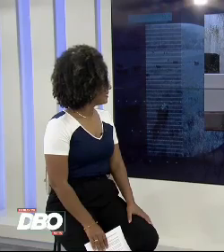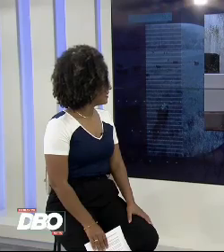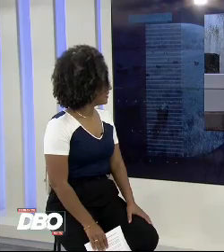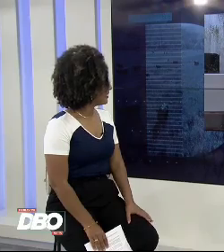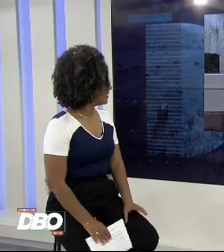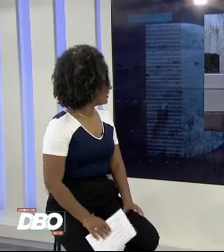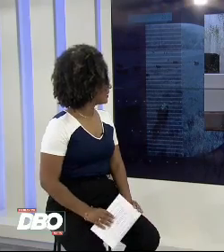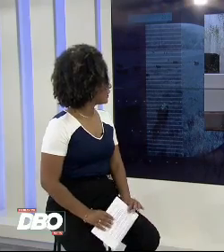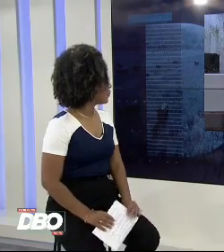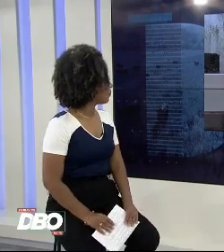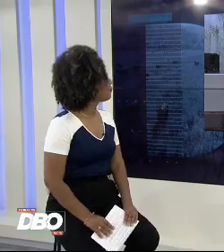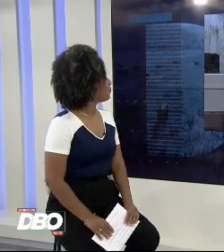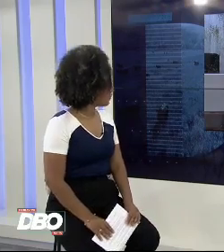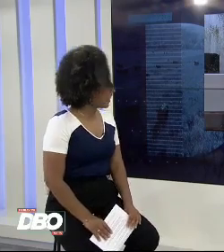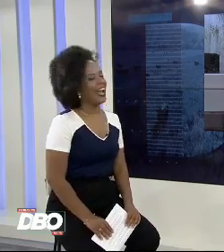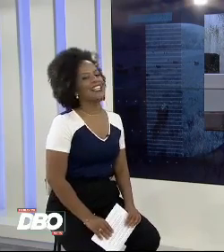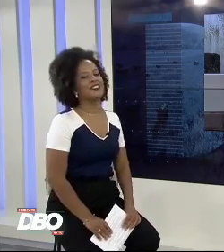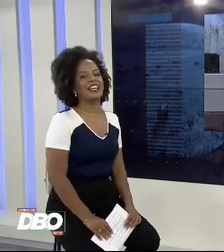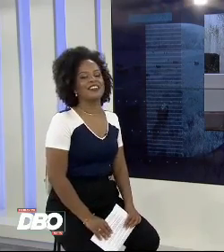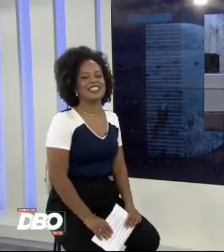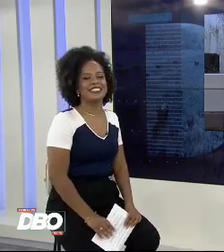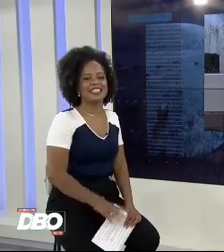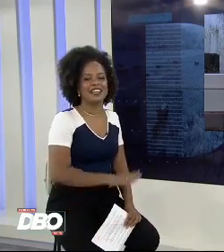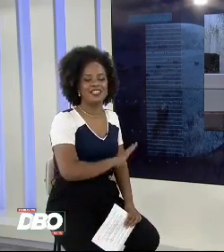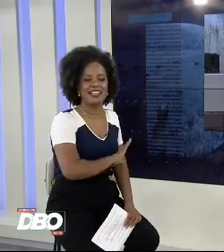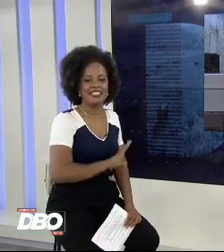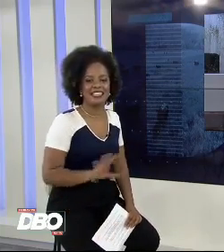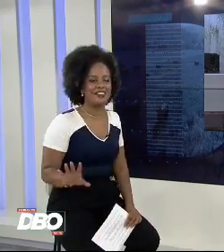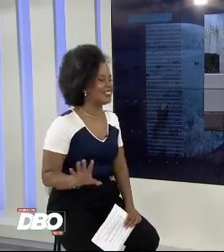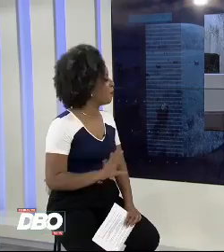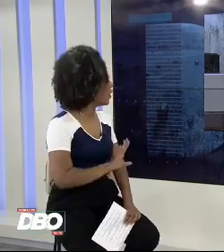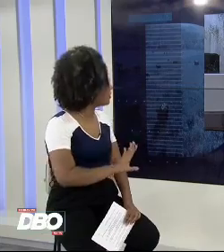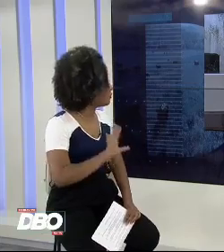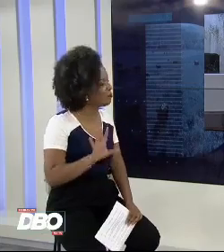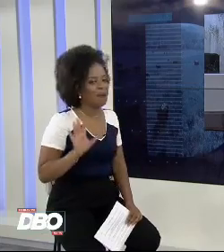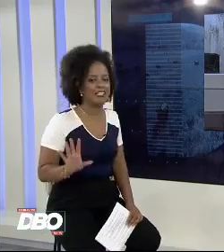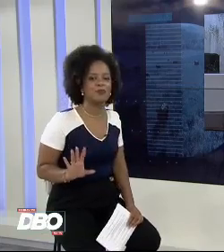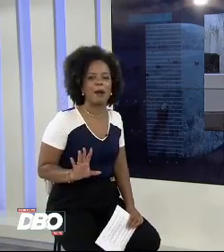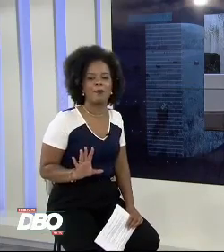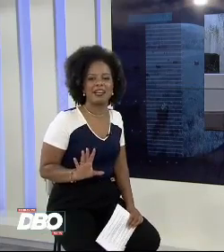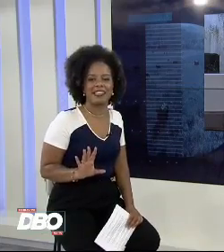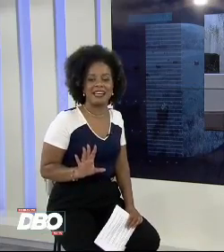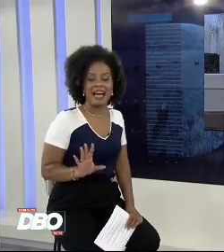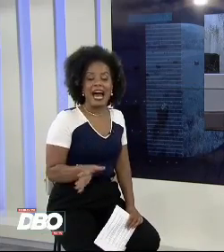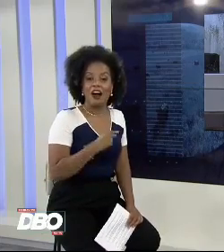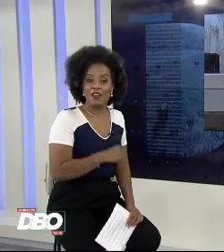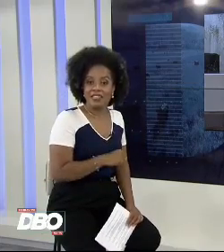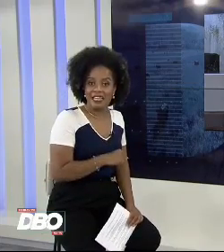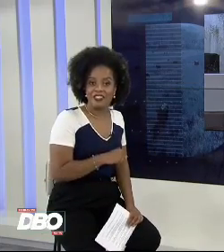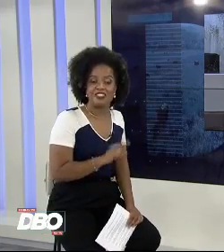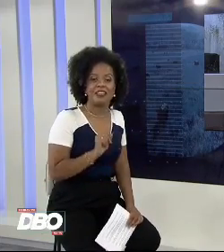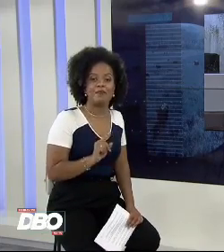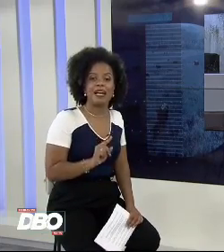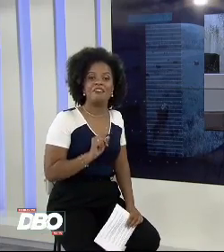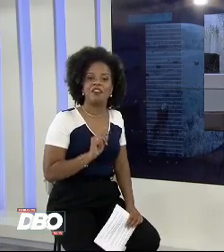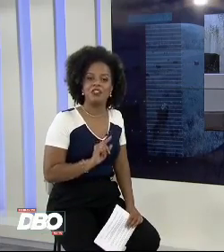mulheres, principalmente. É isso aí, Rosângela. Tenho certeza que vai ser um ótimo bate-papo por aqui. A